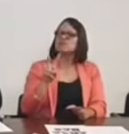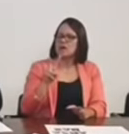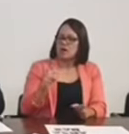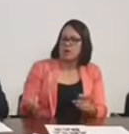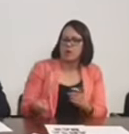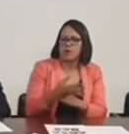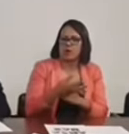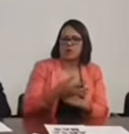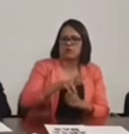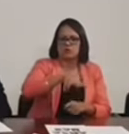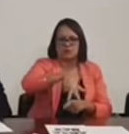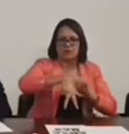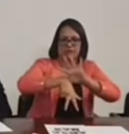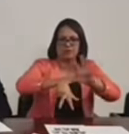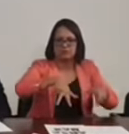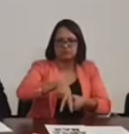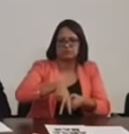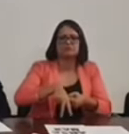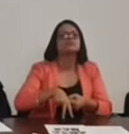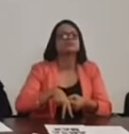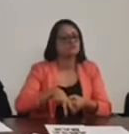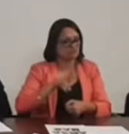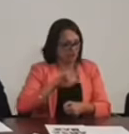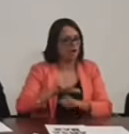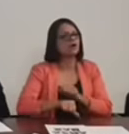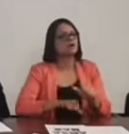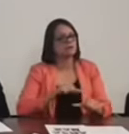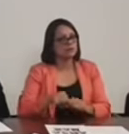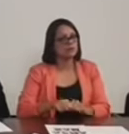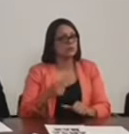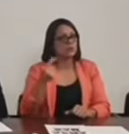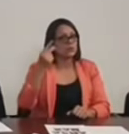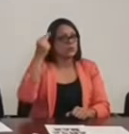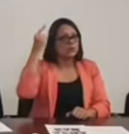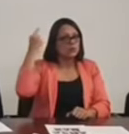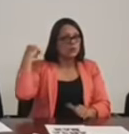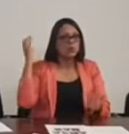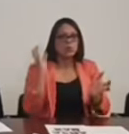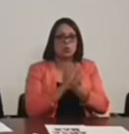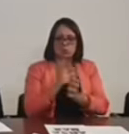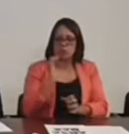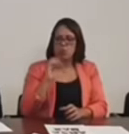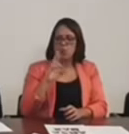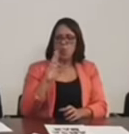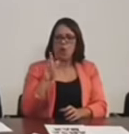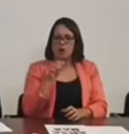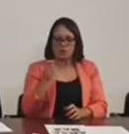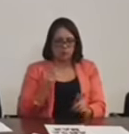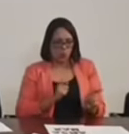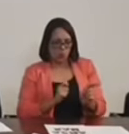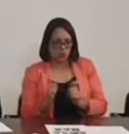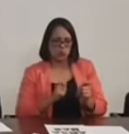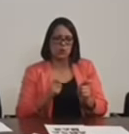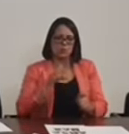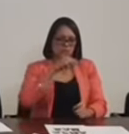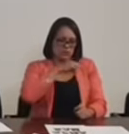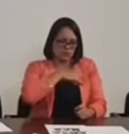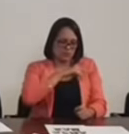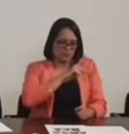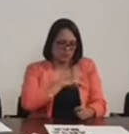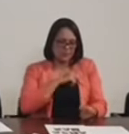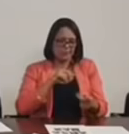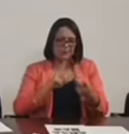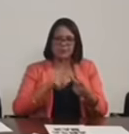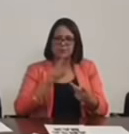corrupção. Durante muito tempo, os órgãos de controle, aquele que fiscaliza o dinheiro público, o Ministério Público, o